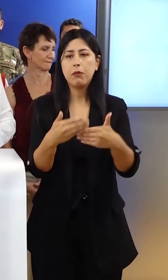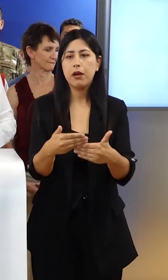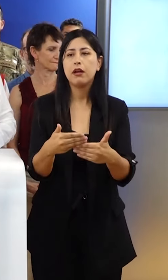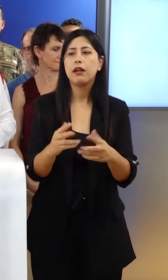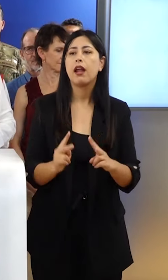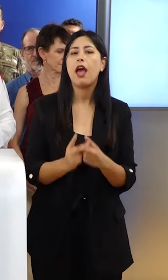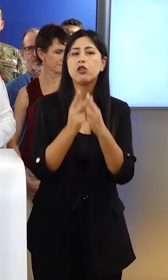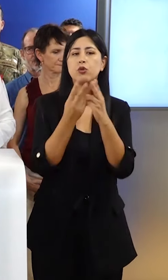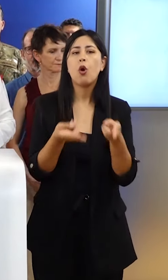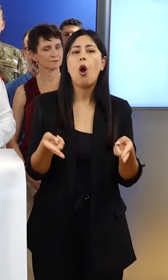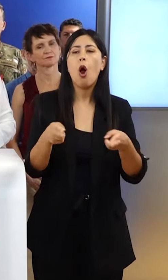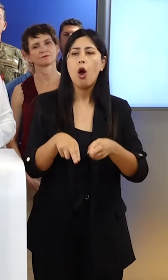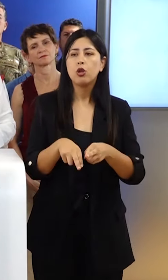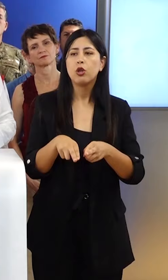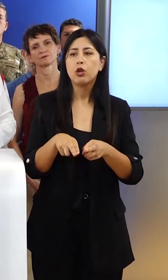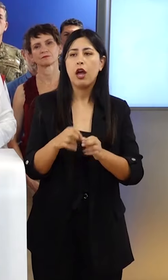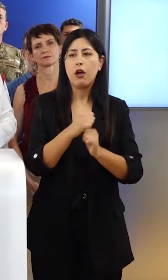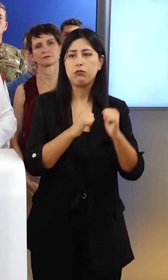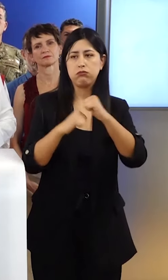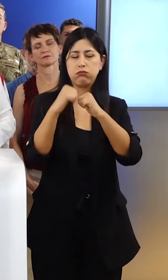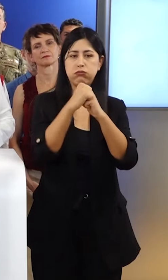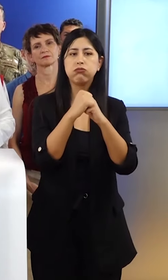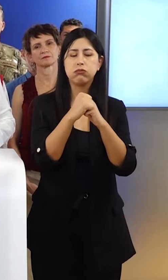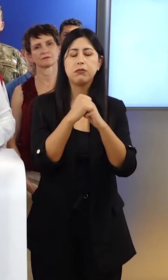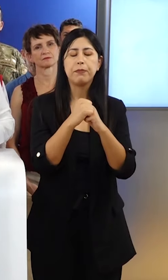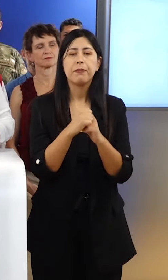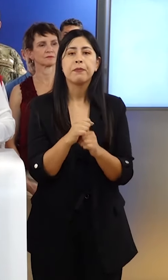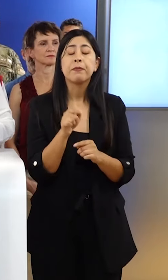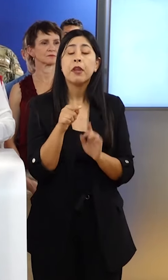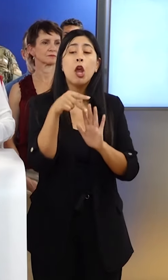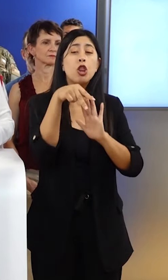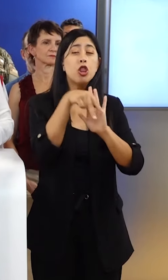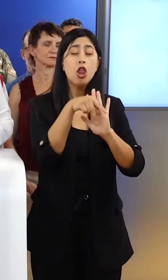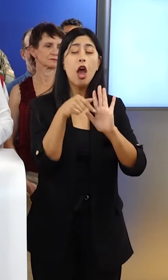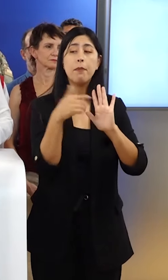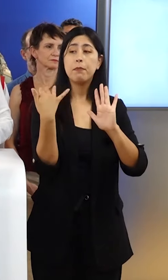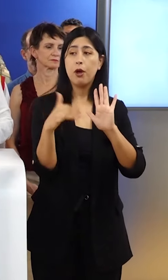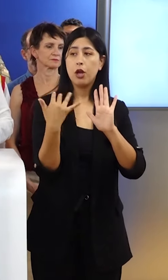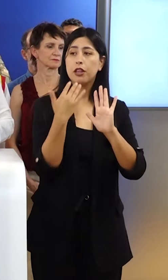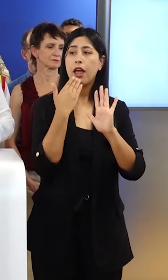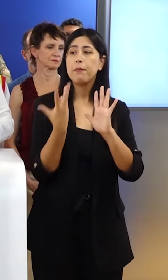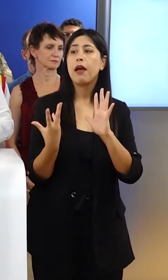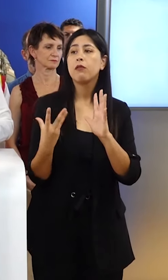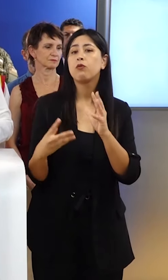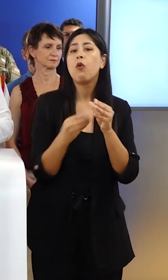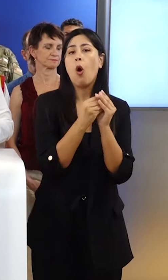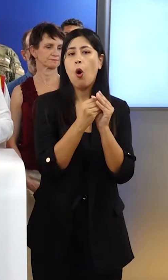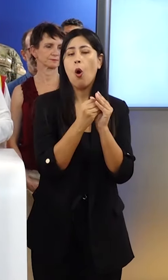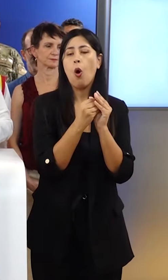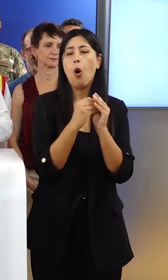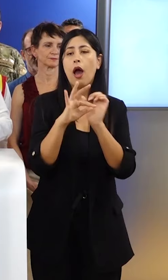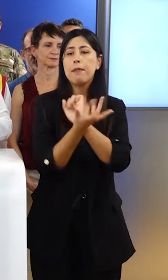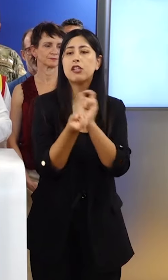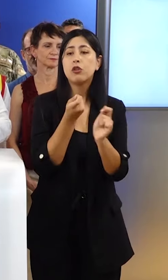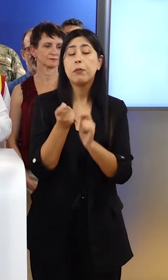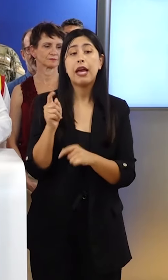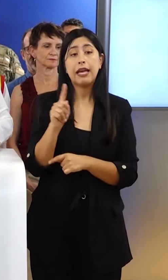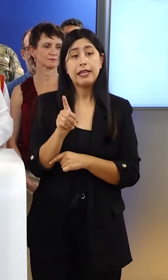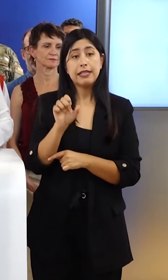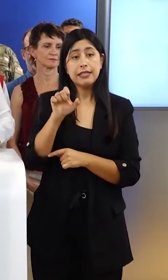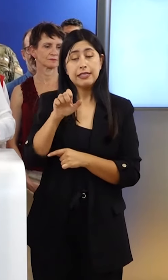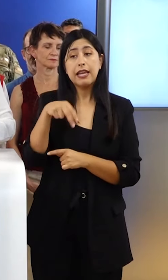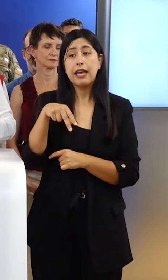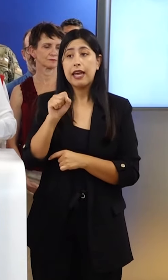reconstrucción en eh de infraestructura eh una Norma muy importante que se incluye en el presupuesto es que en el caso de cenapred